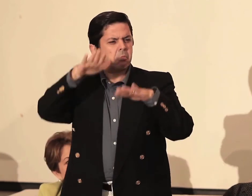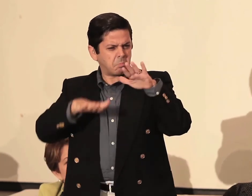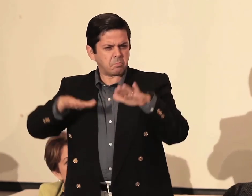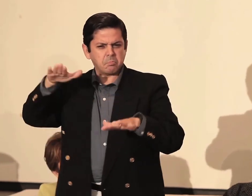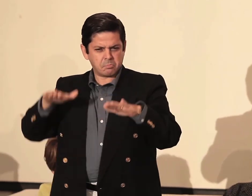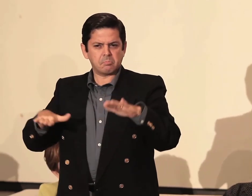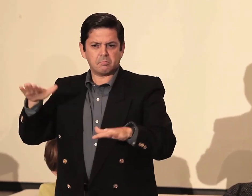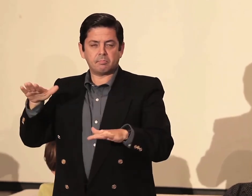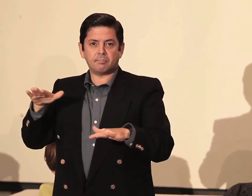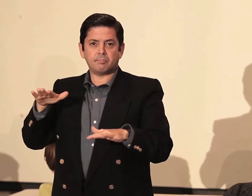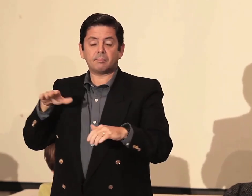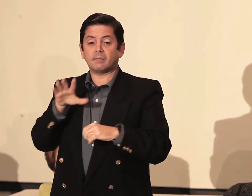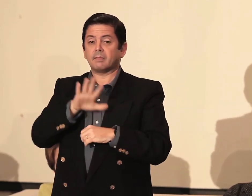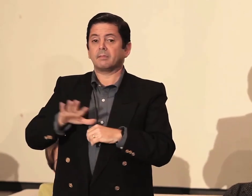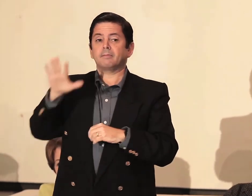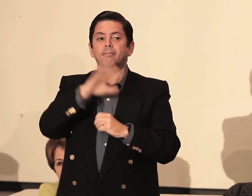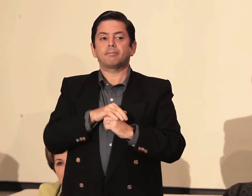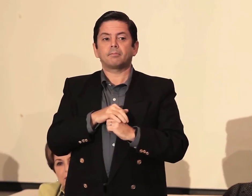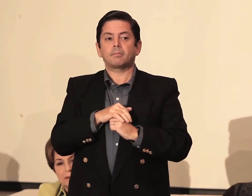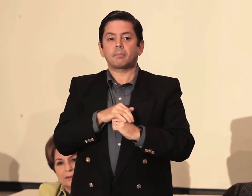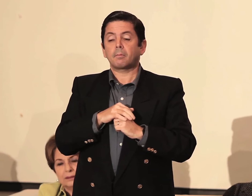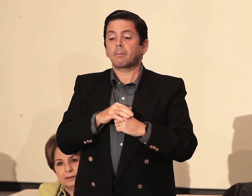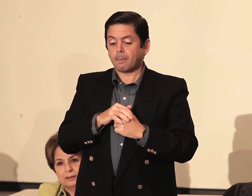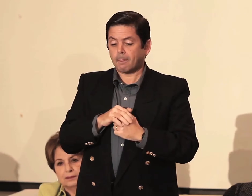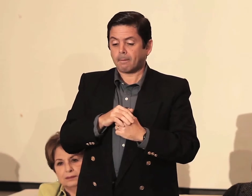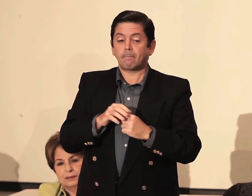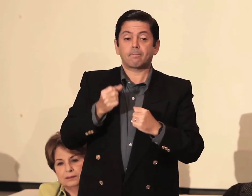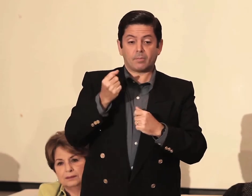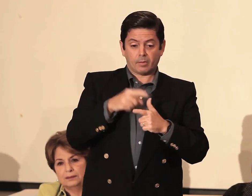Aproximadamente unos 150.000. El número puede, es un estimado.